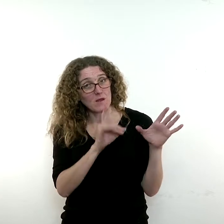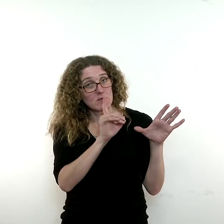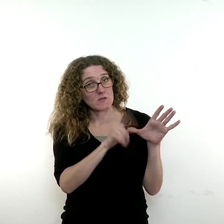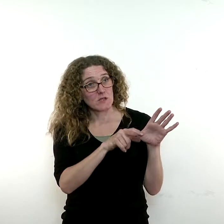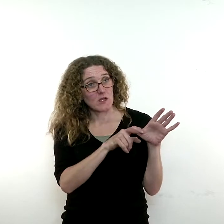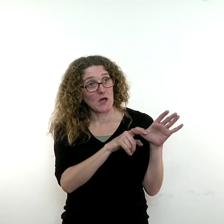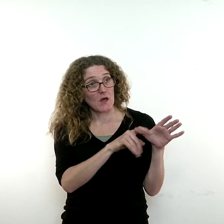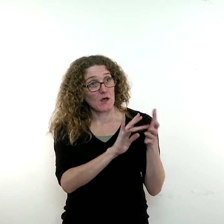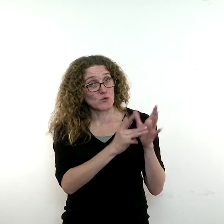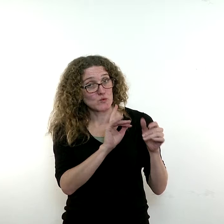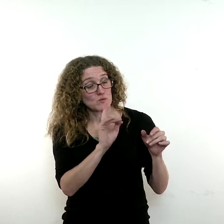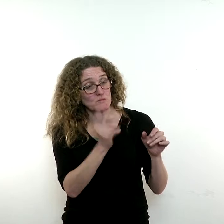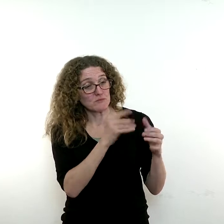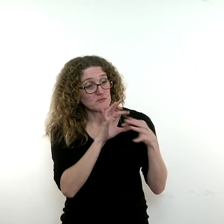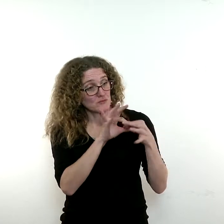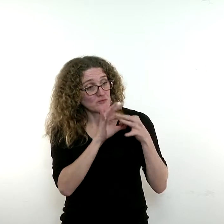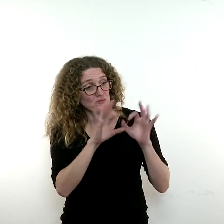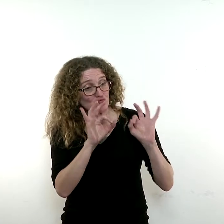syndicats mairie.